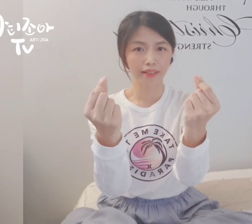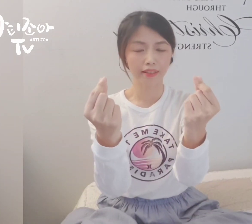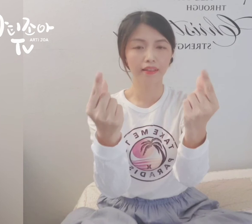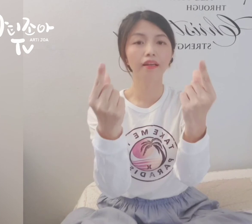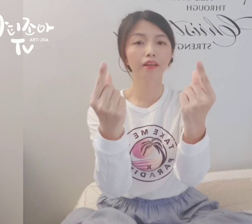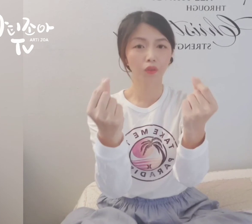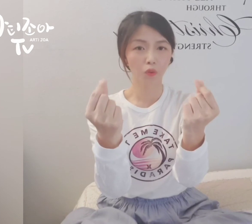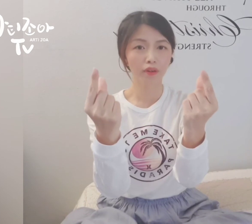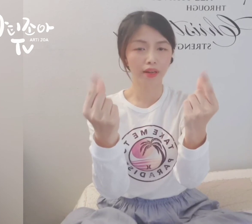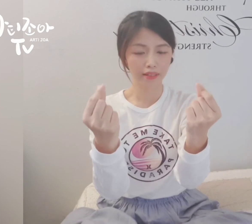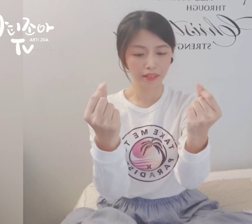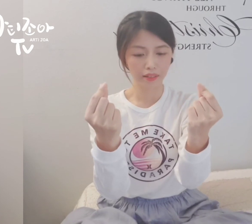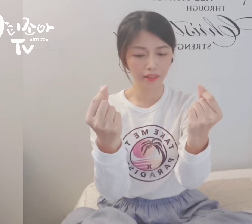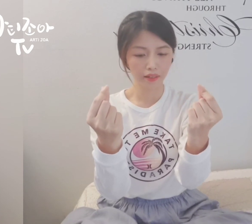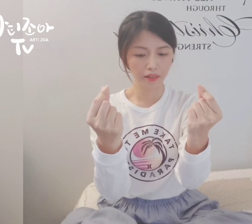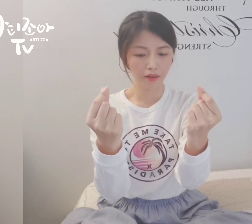동일하신. 동일하신.